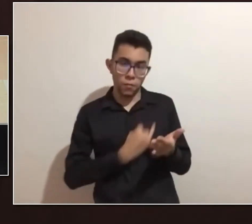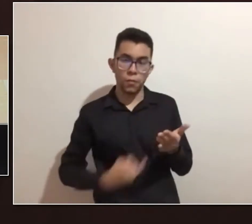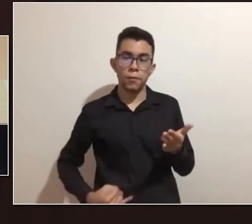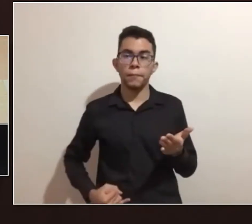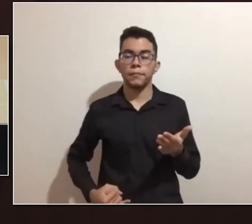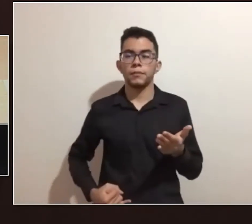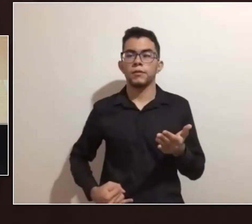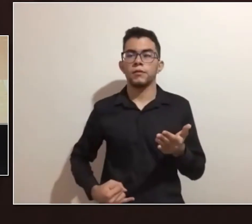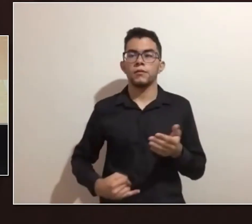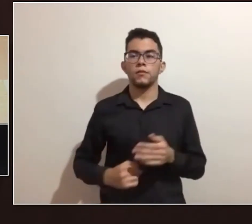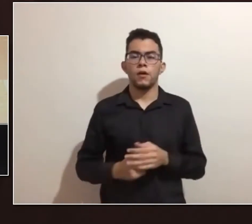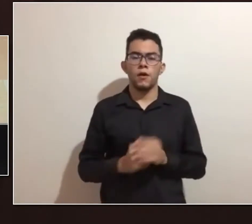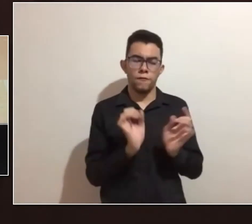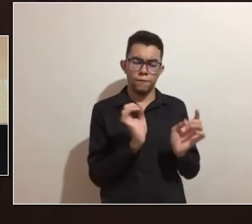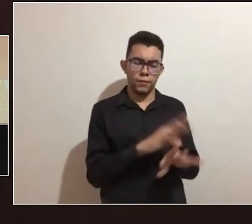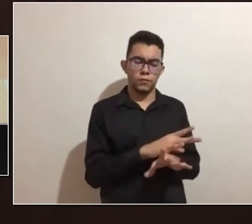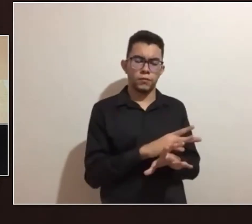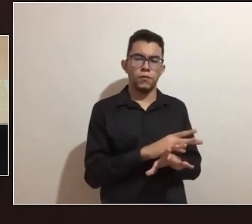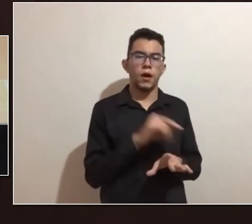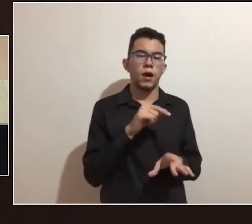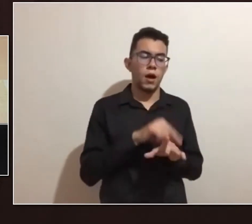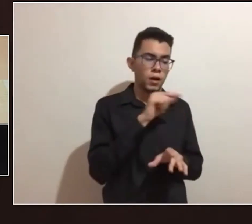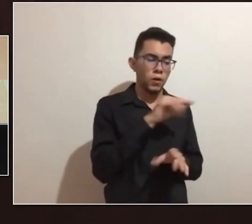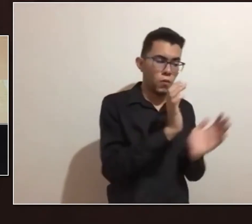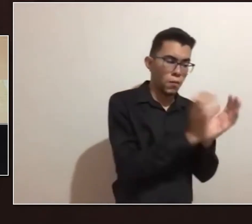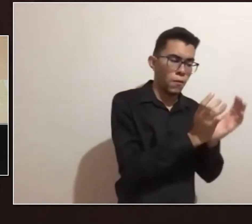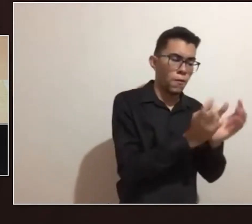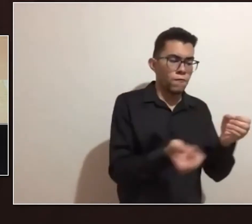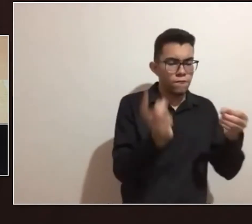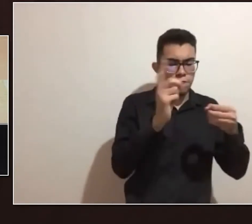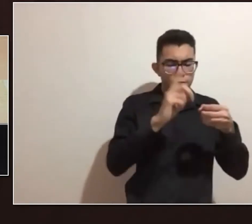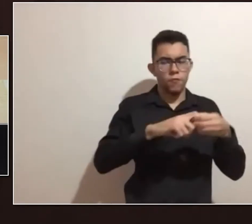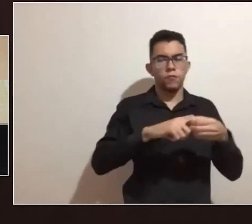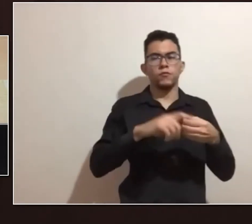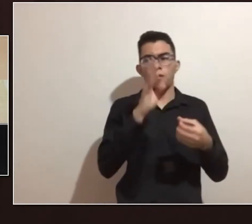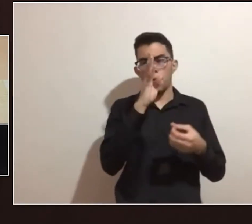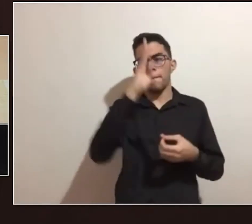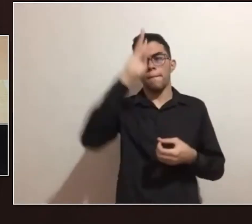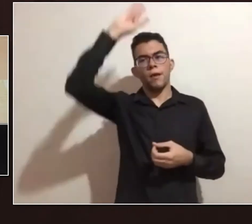tinha terminado, eles voltaram para Roma. Tá? E a igreja em Roma